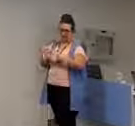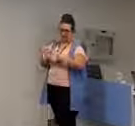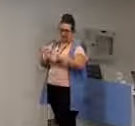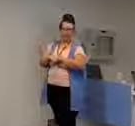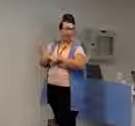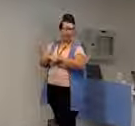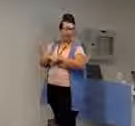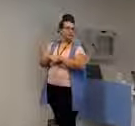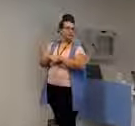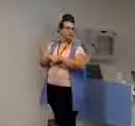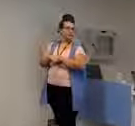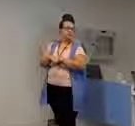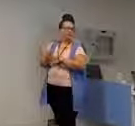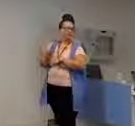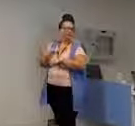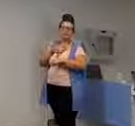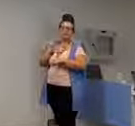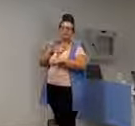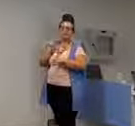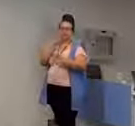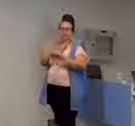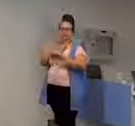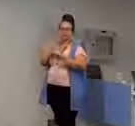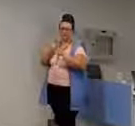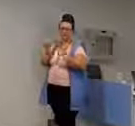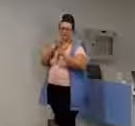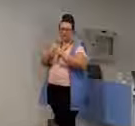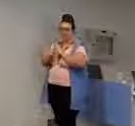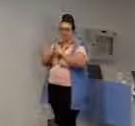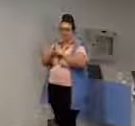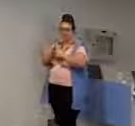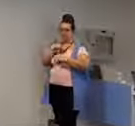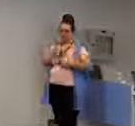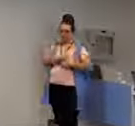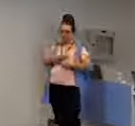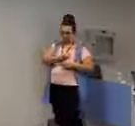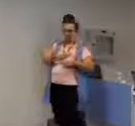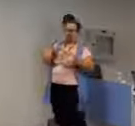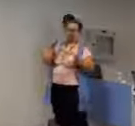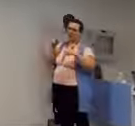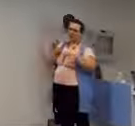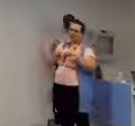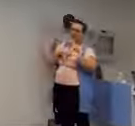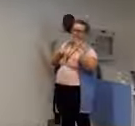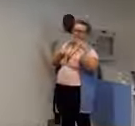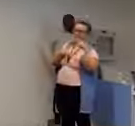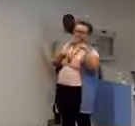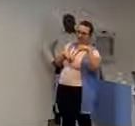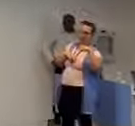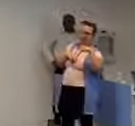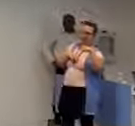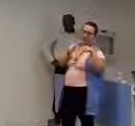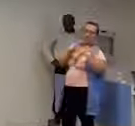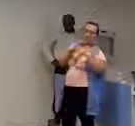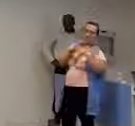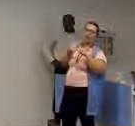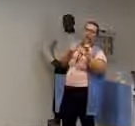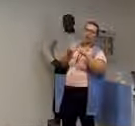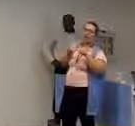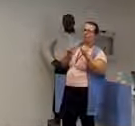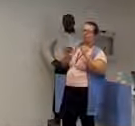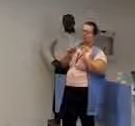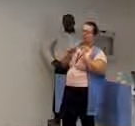Tá ok? E uma vez que eu encontrei isso, a pergunta é, toda vez que tiver um novo furo de 50H7, eu preciso programar de novo esse